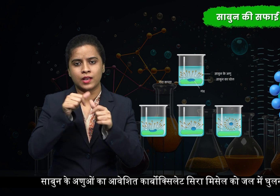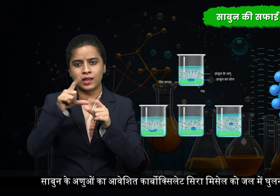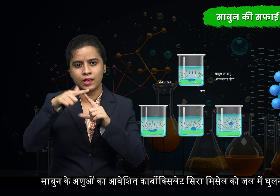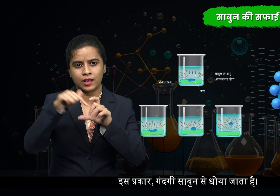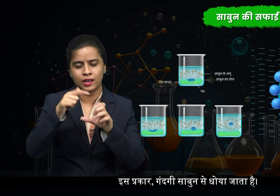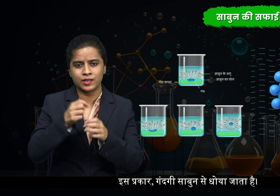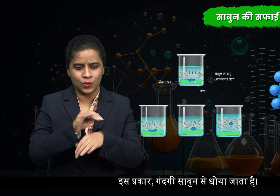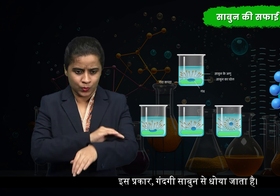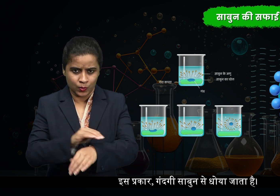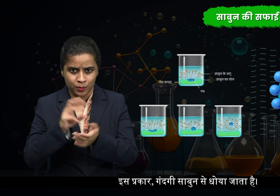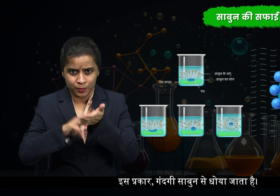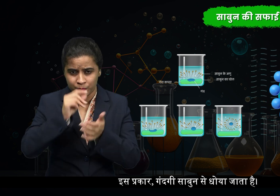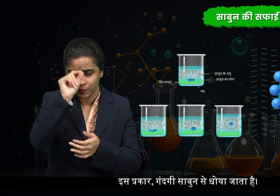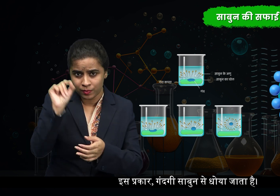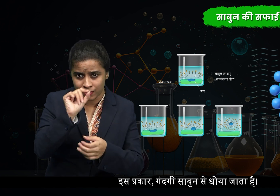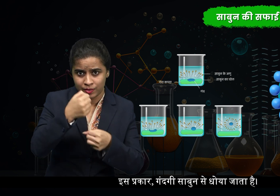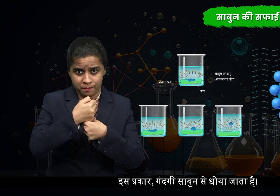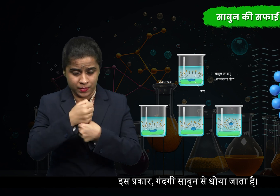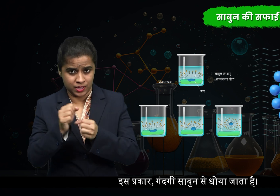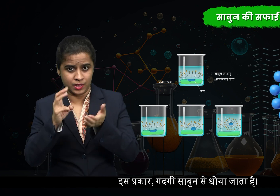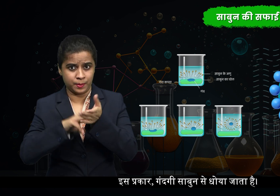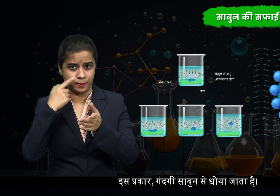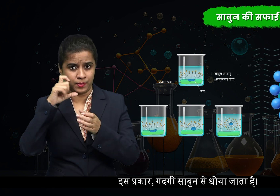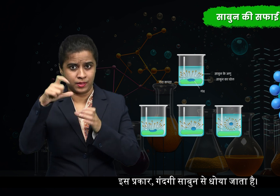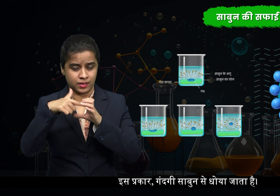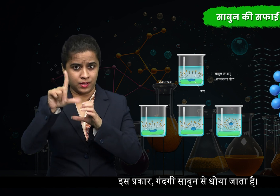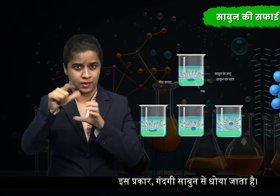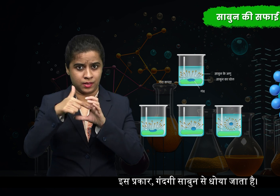है। इस प्रकार गंदगी साबुन से धोया जाता है।